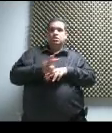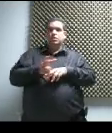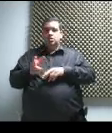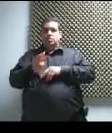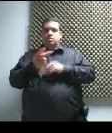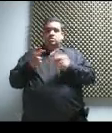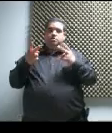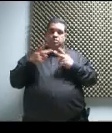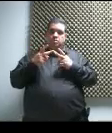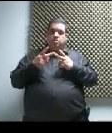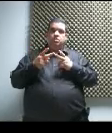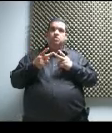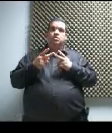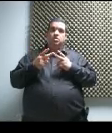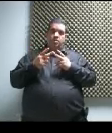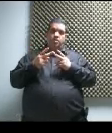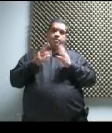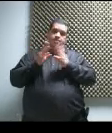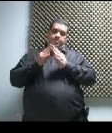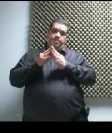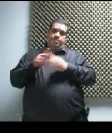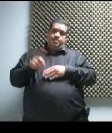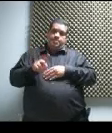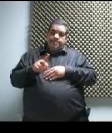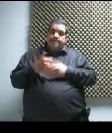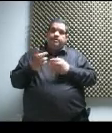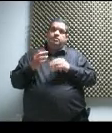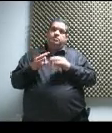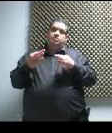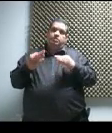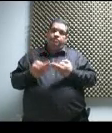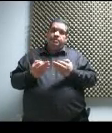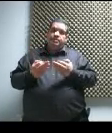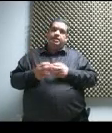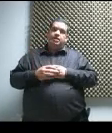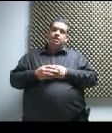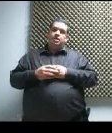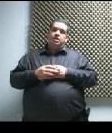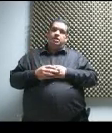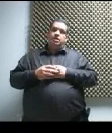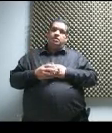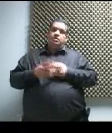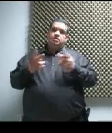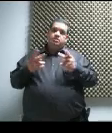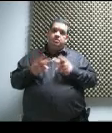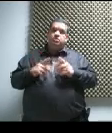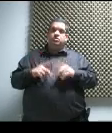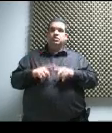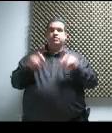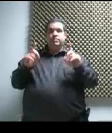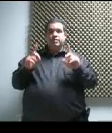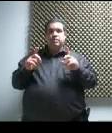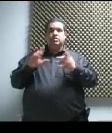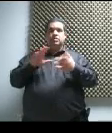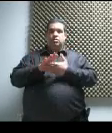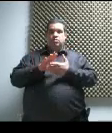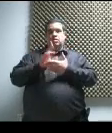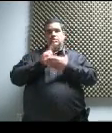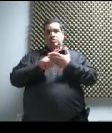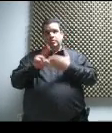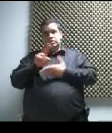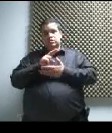donde se te debe de reunir. Por ejemplo, tú estás en una familia y dices, pues todo el mundo está en sitios distintos. Todo el mundo está en la escuela, en la